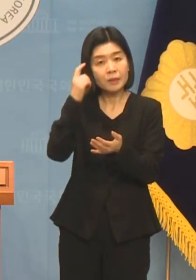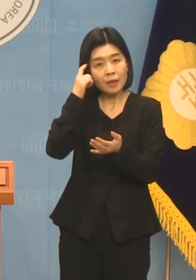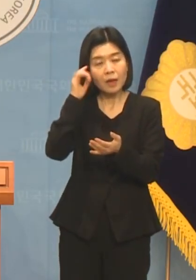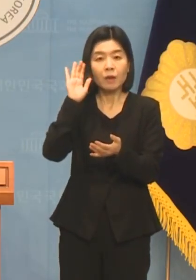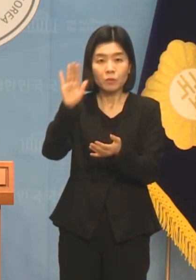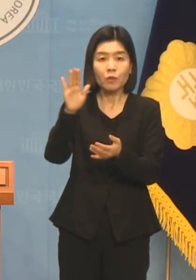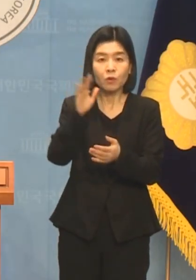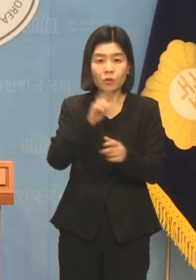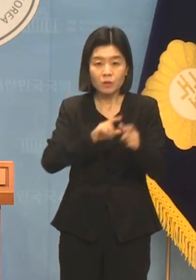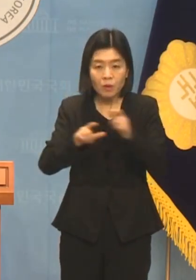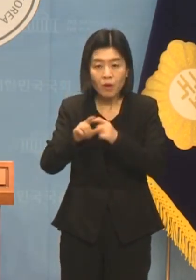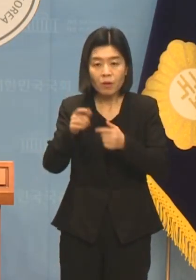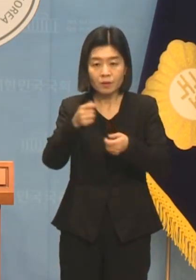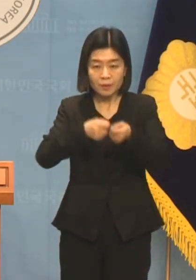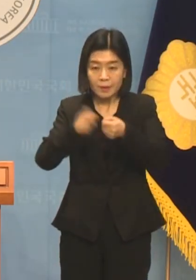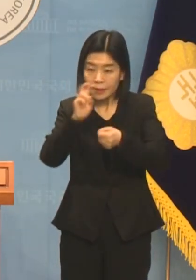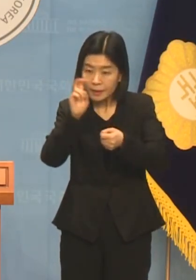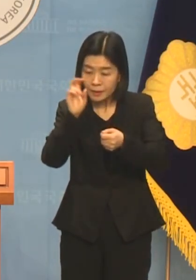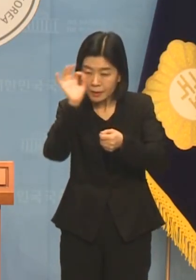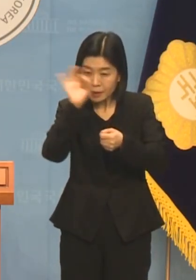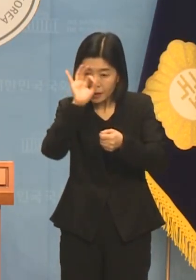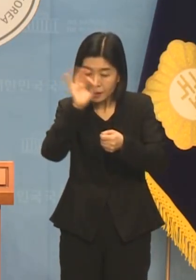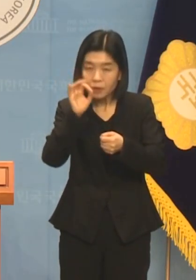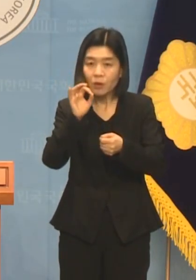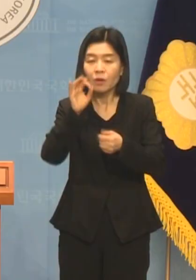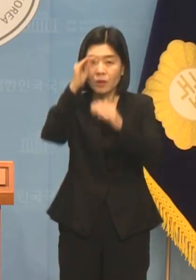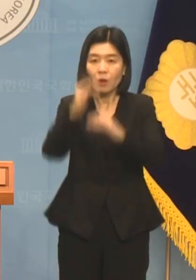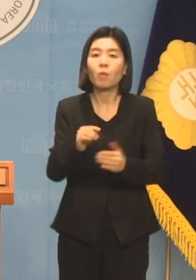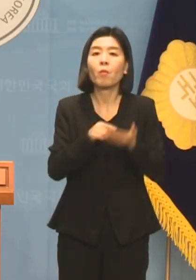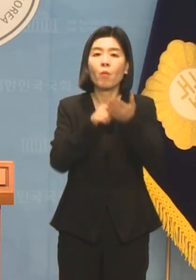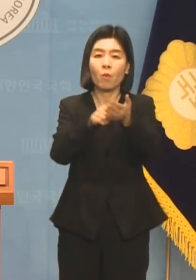찾아내서 보고 드리도록 하겠습니다. 예, 고맙습니다.